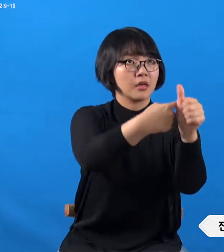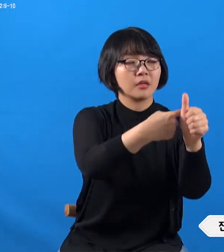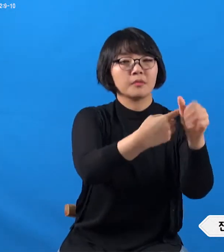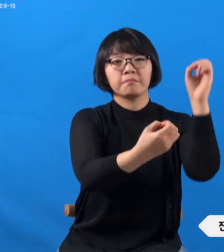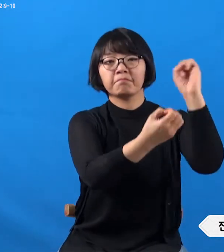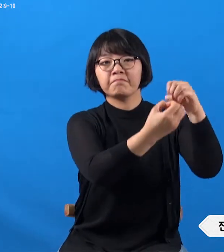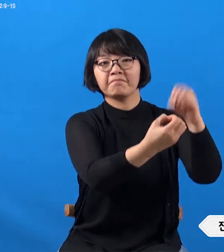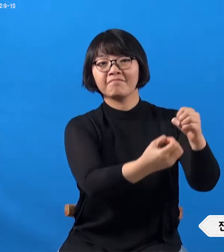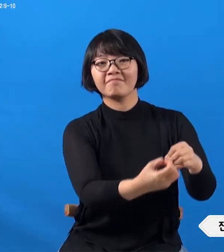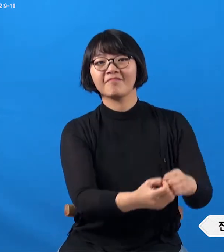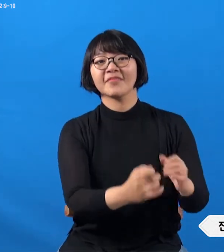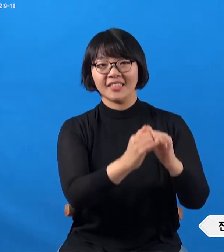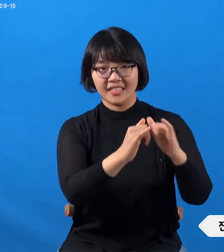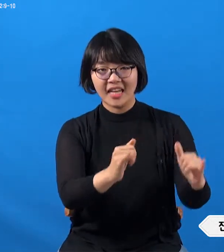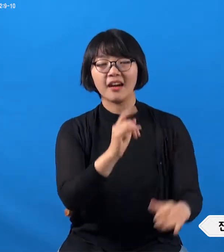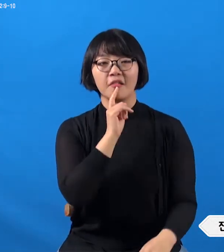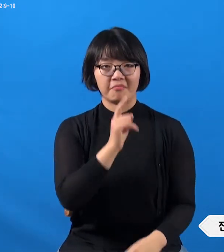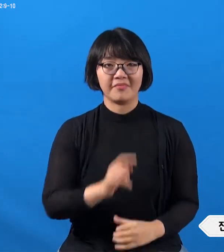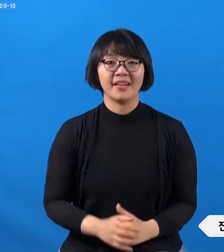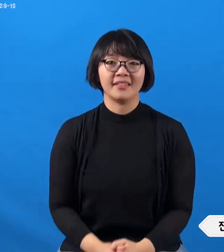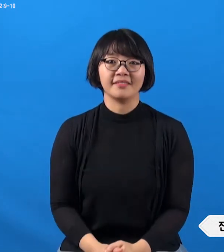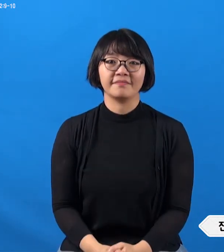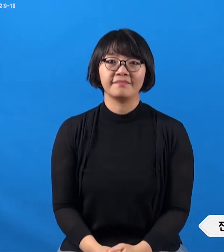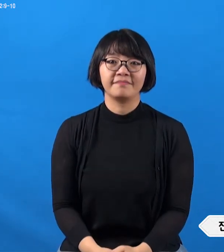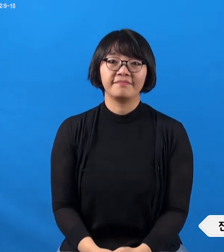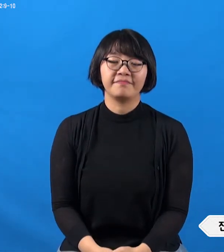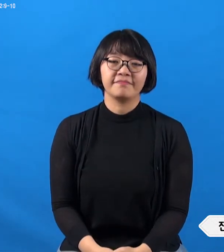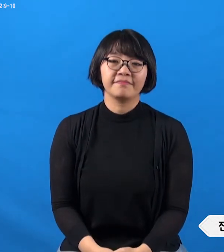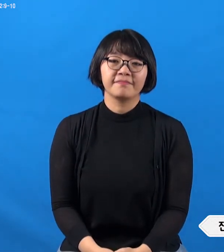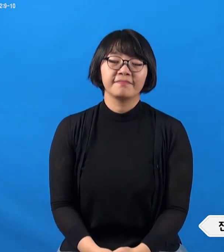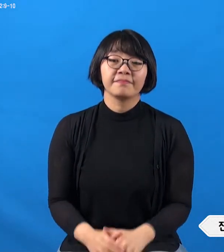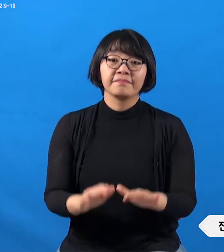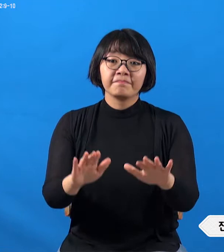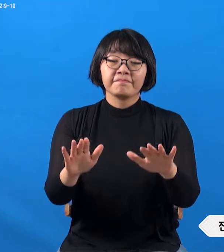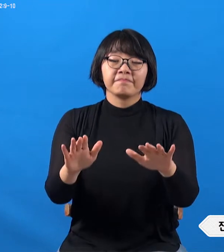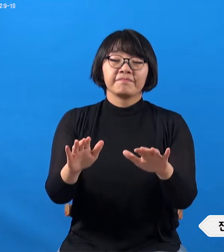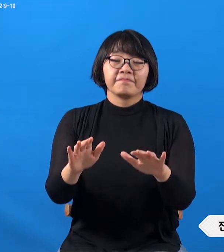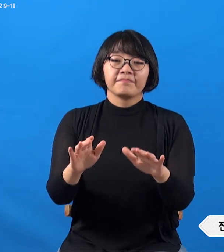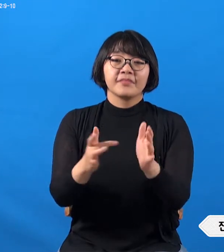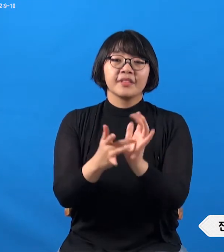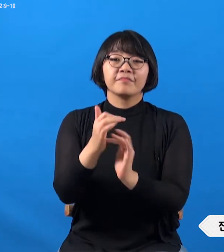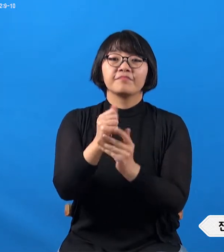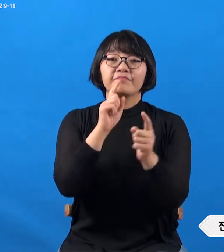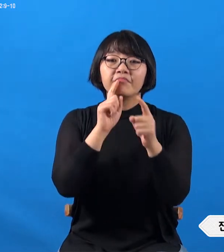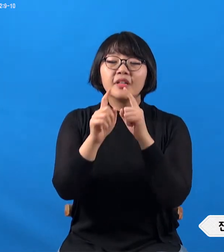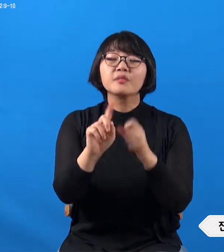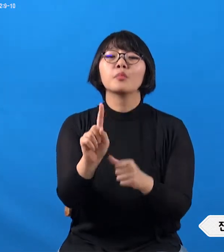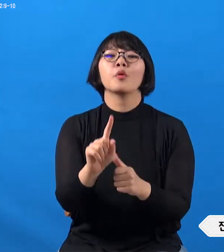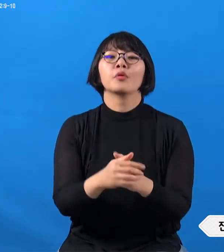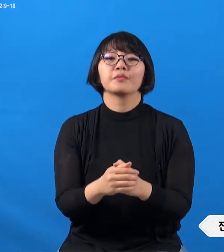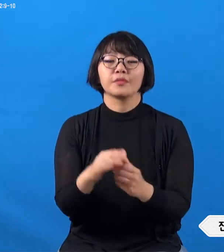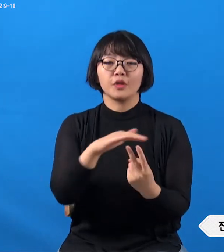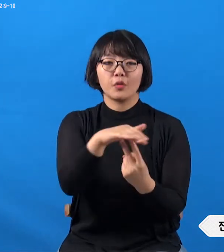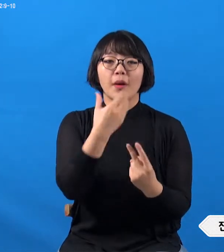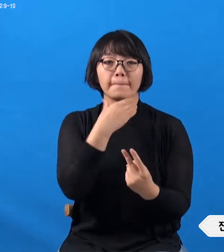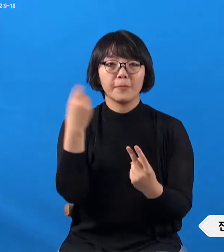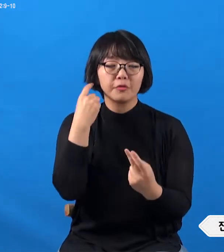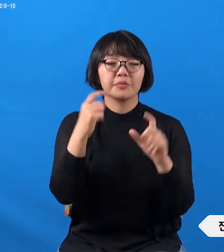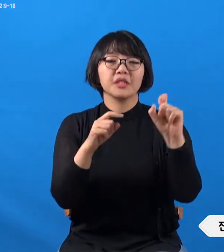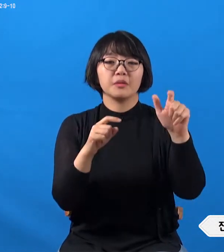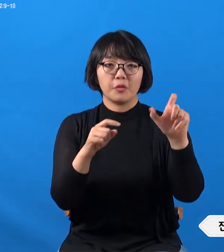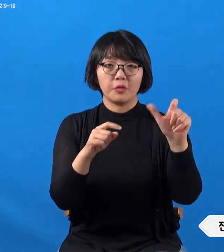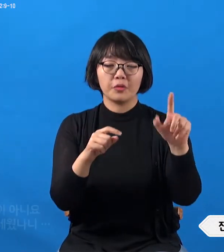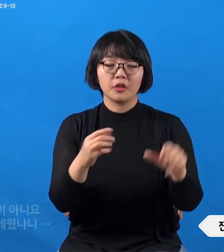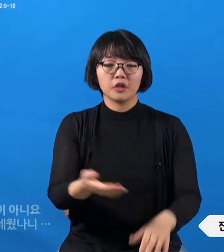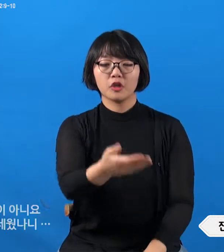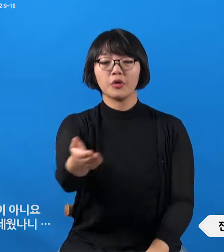그 혈통의 모습을 말씀하고 계십니다. 그래서 주님은 뭐라고 말씀합니까? 요한복음